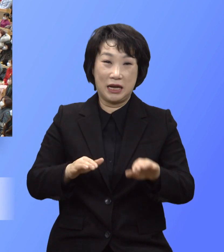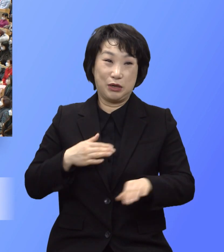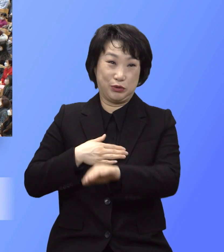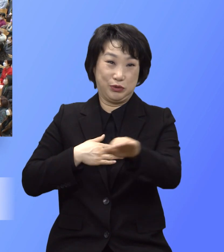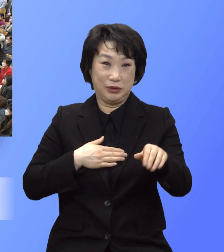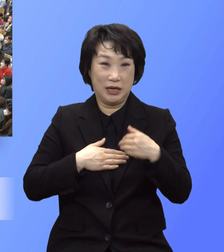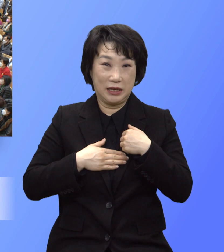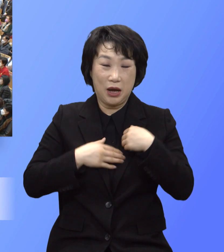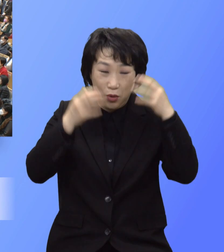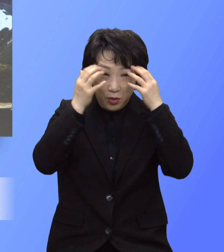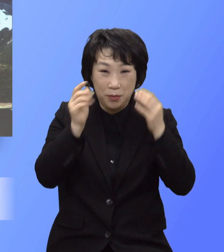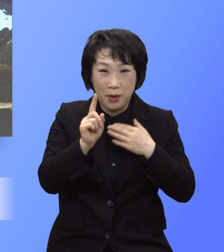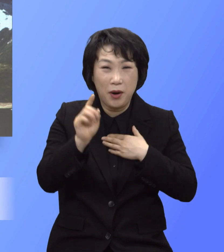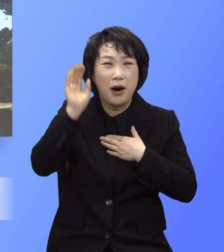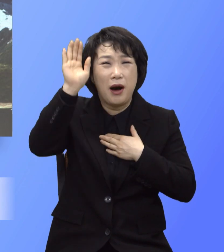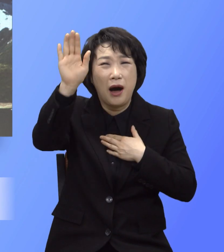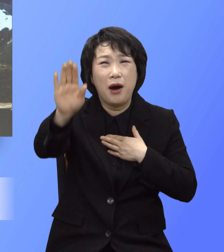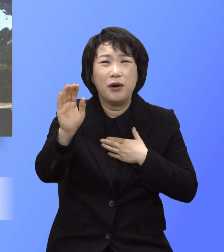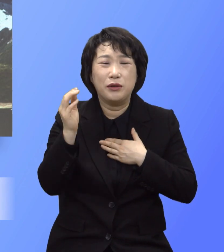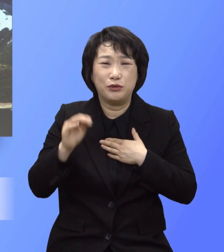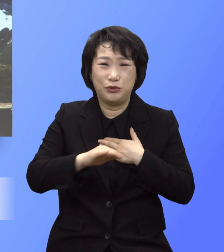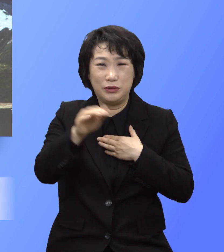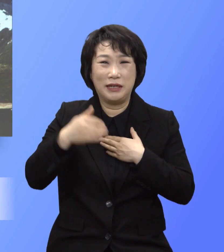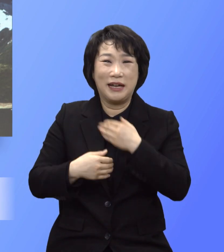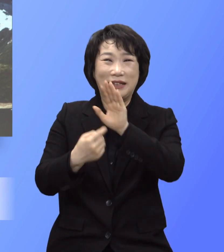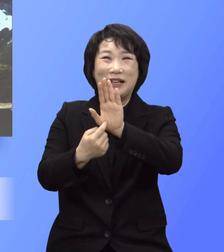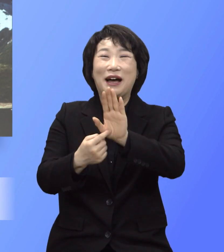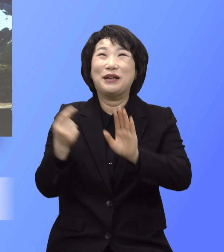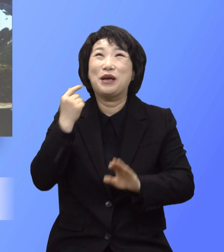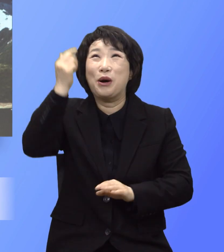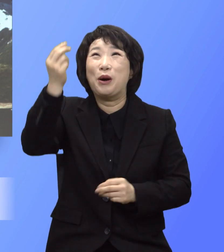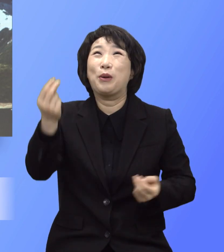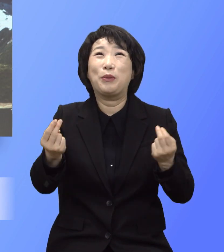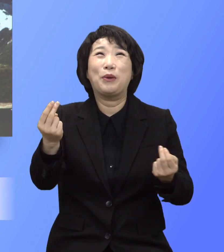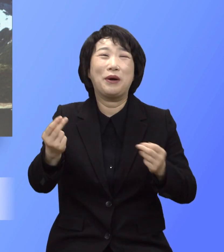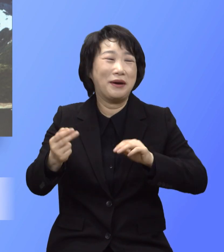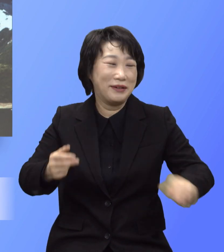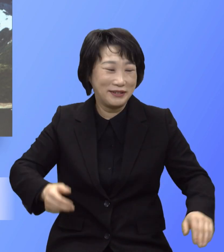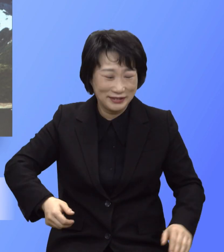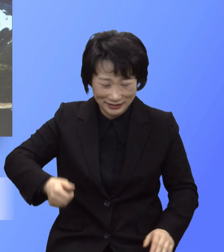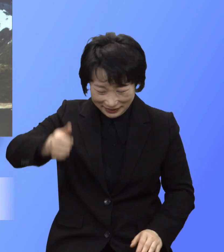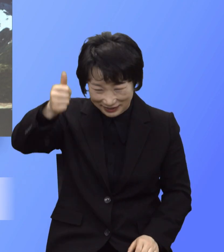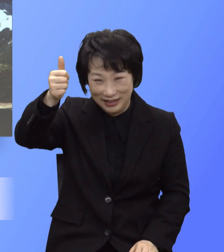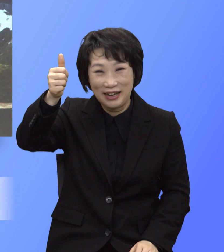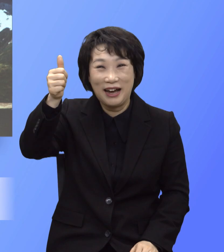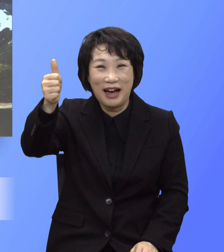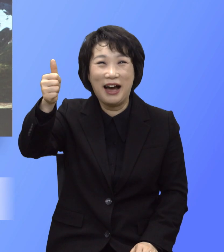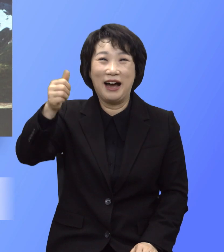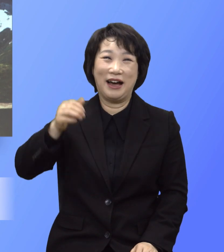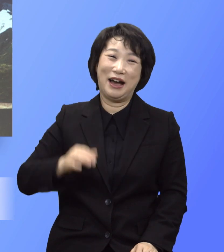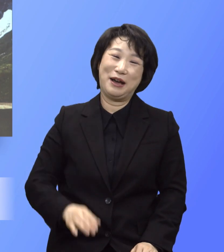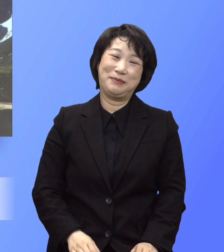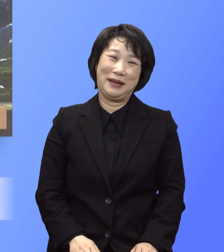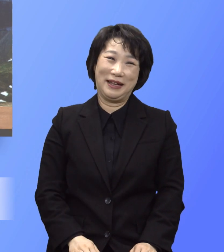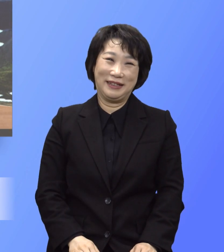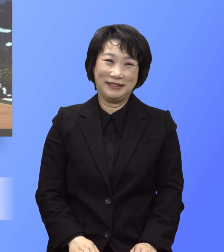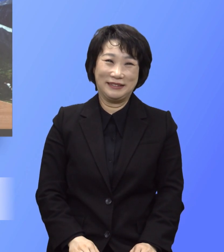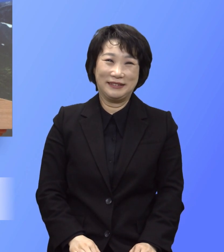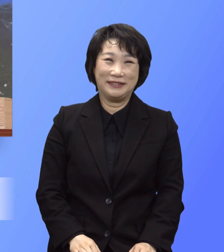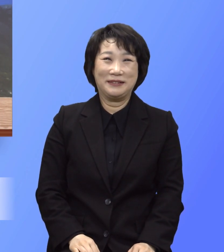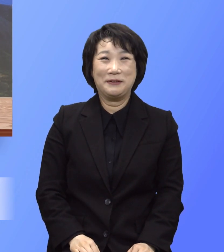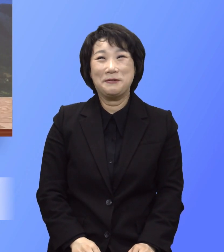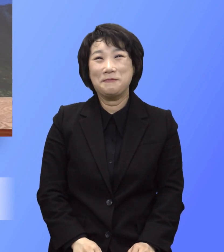현재의 고난은 장차 우리에게 나타날 영광과 좋게 비교할 수 없도다.